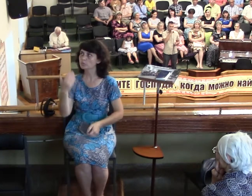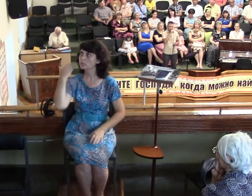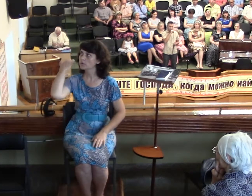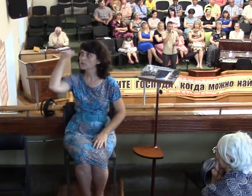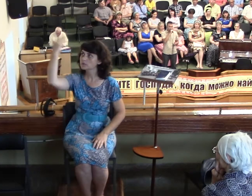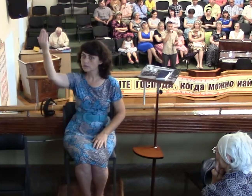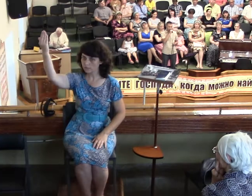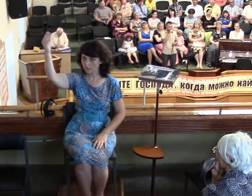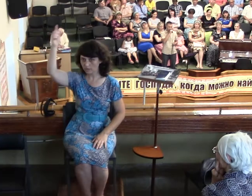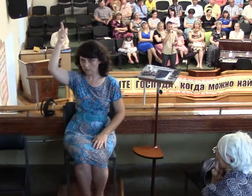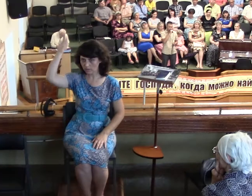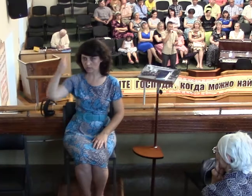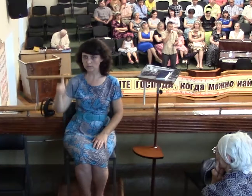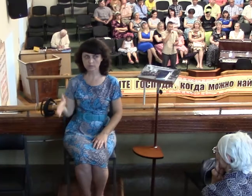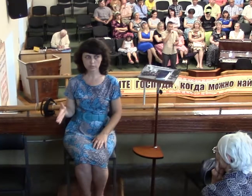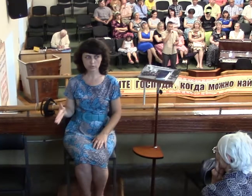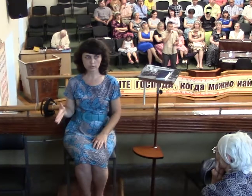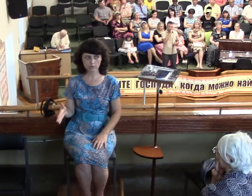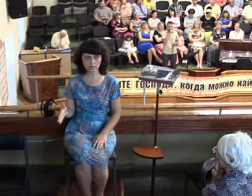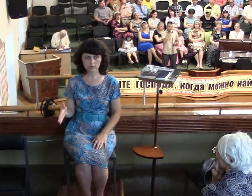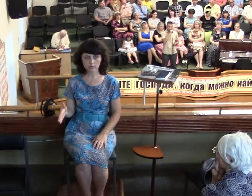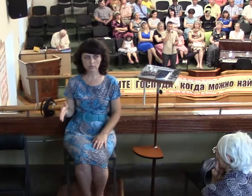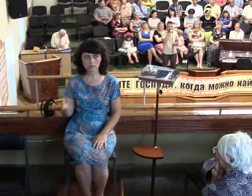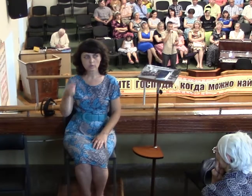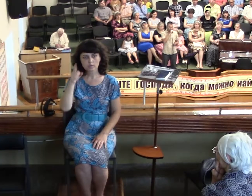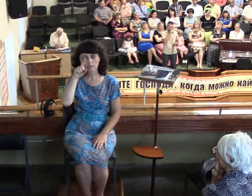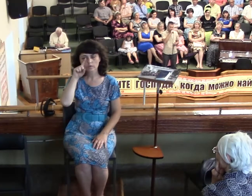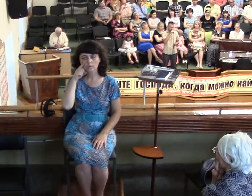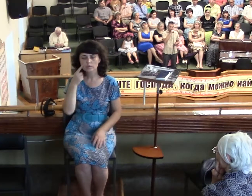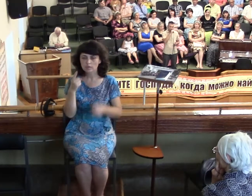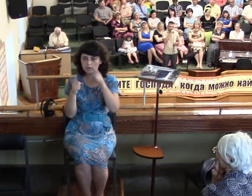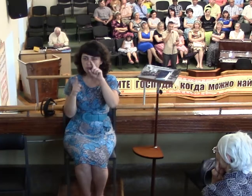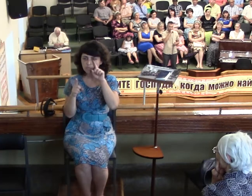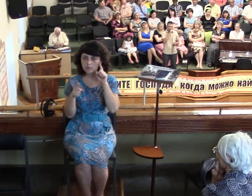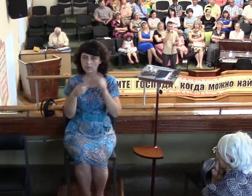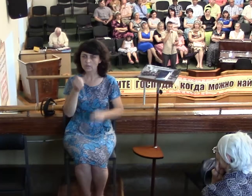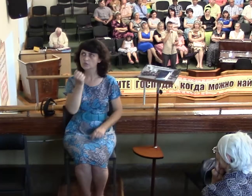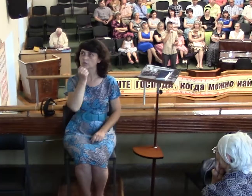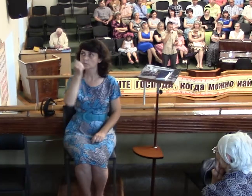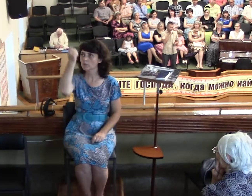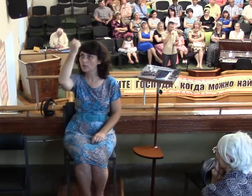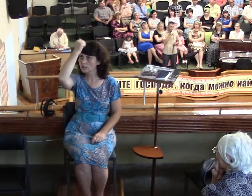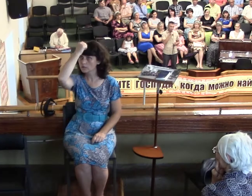Господь, с последней слезой в благодарной молитве.